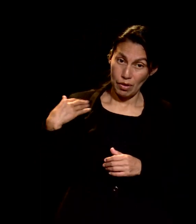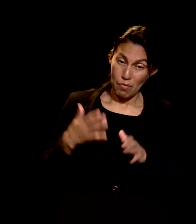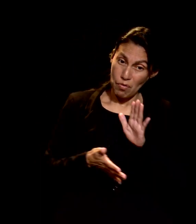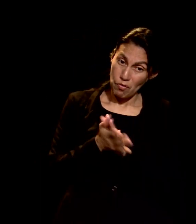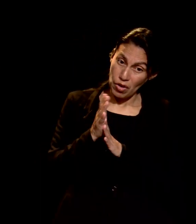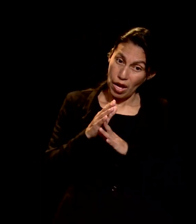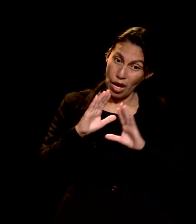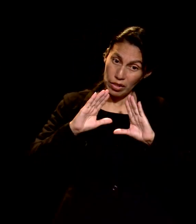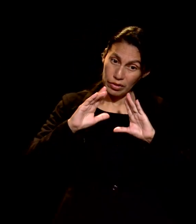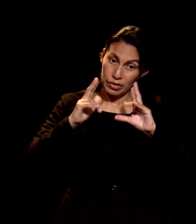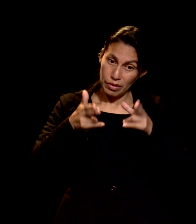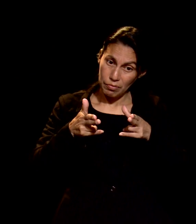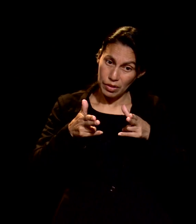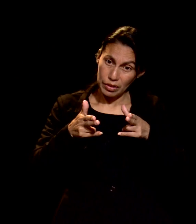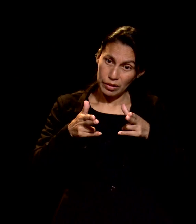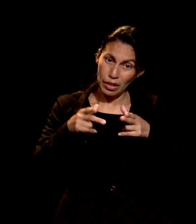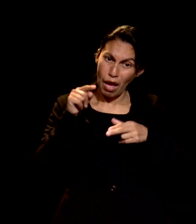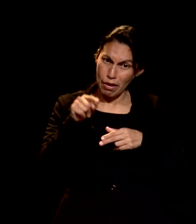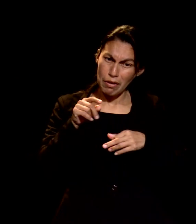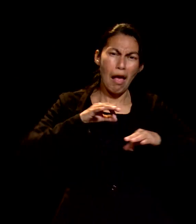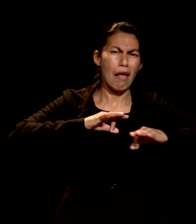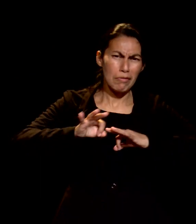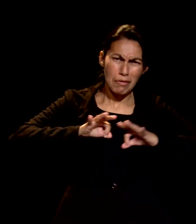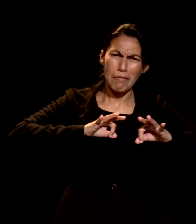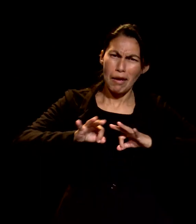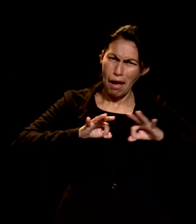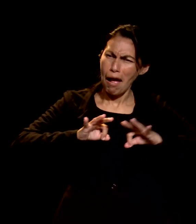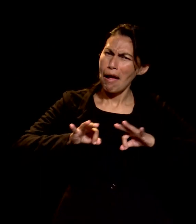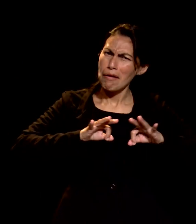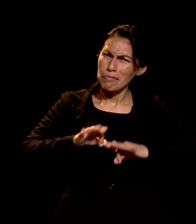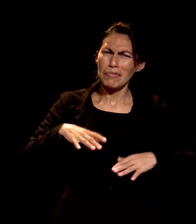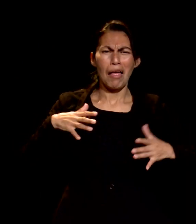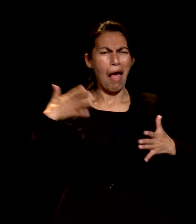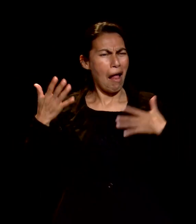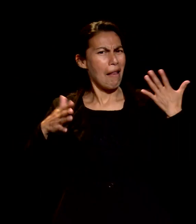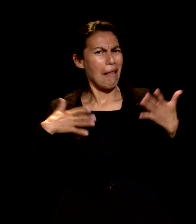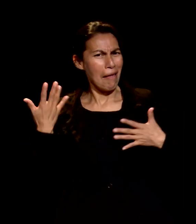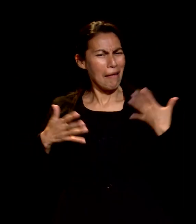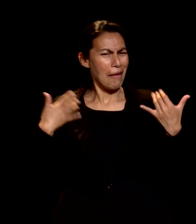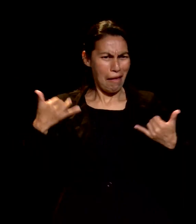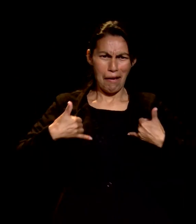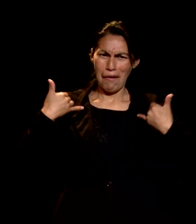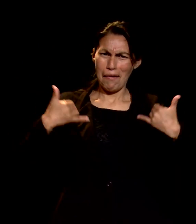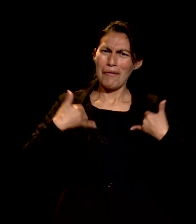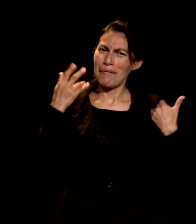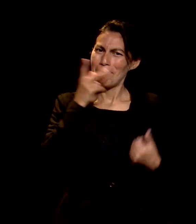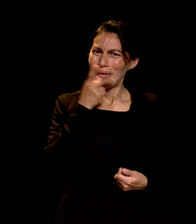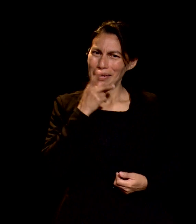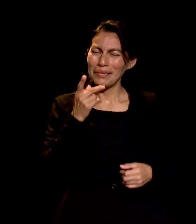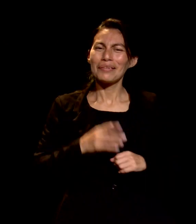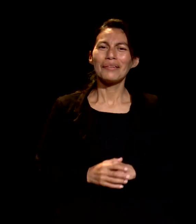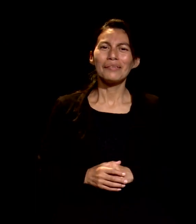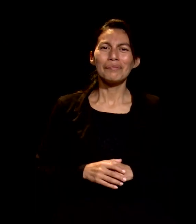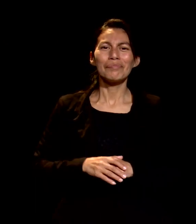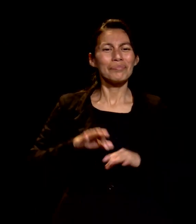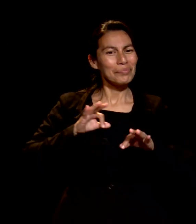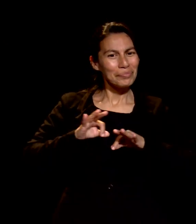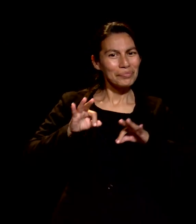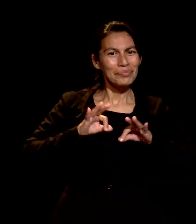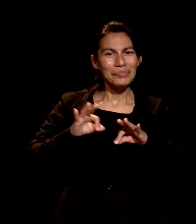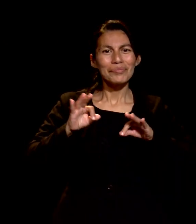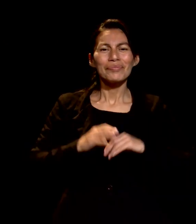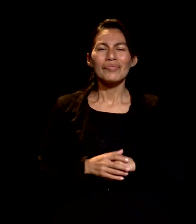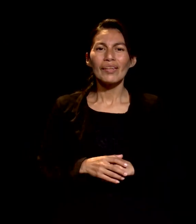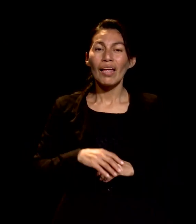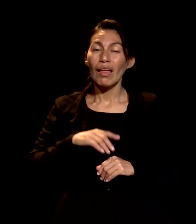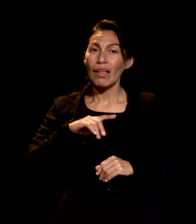llegué a mi distrito a trabajar con todo el entusiasmo de un joven pastor pero